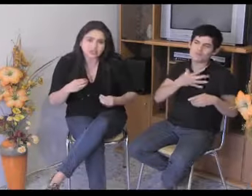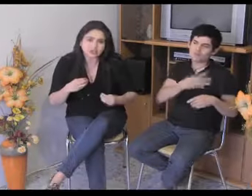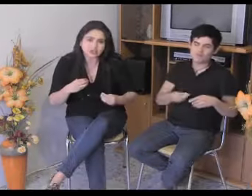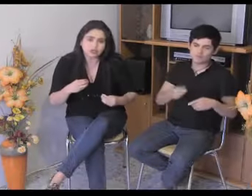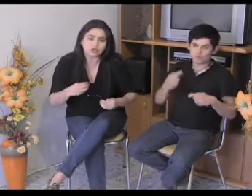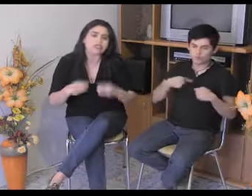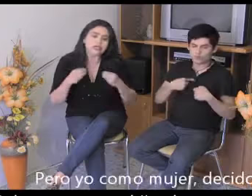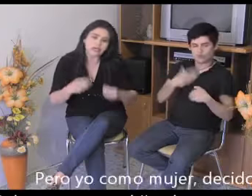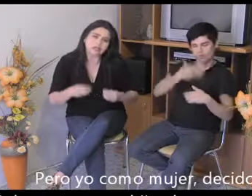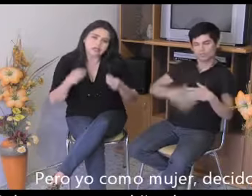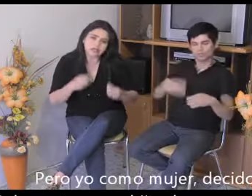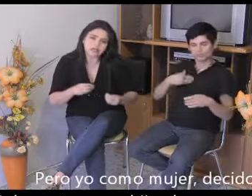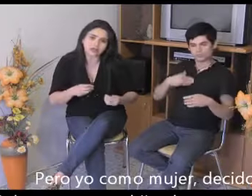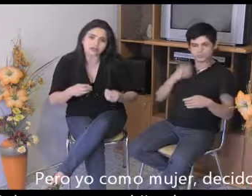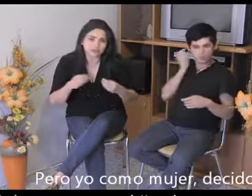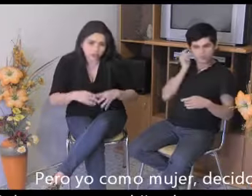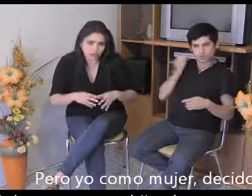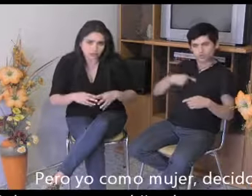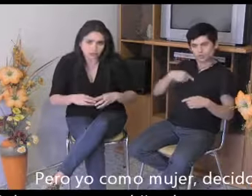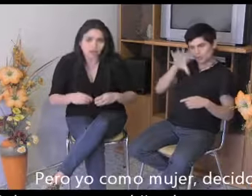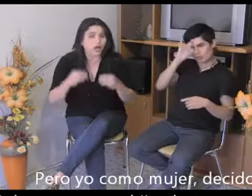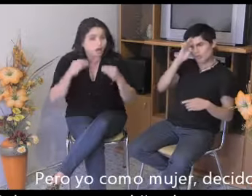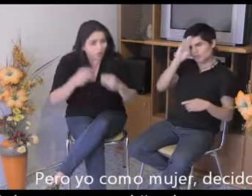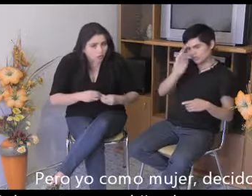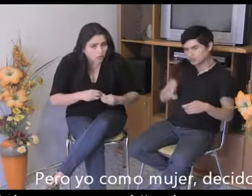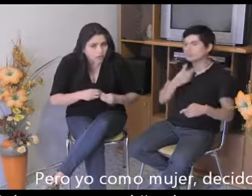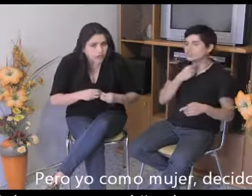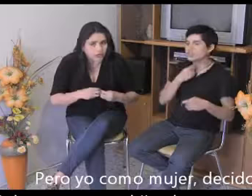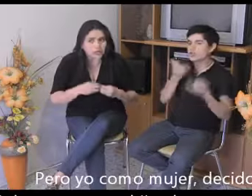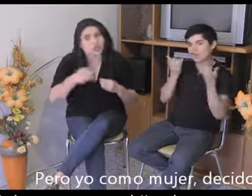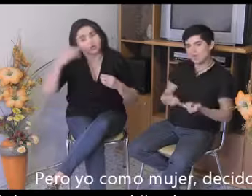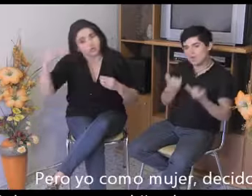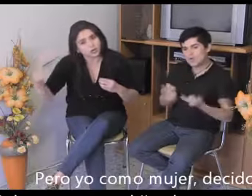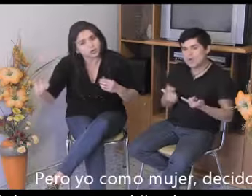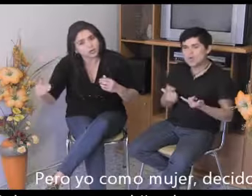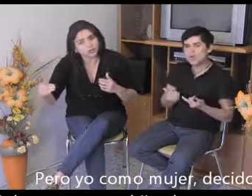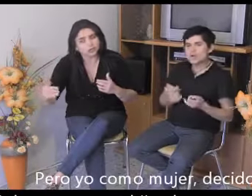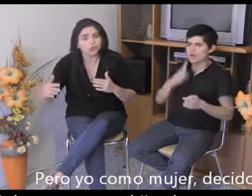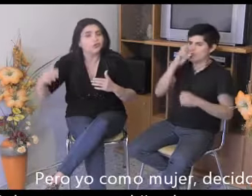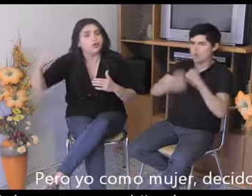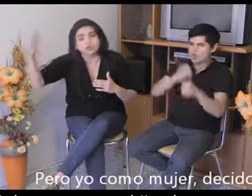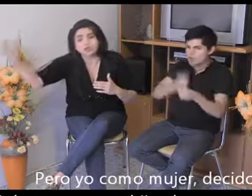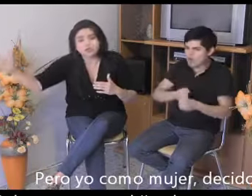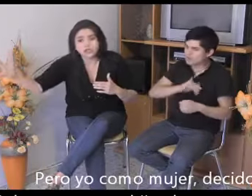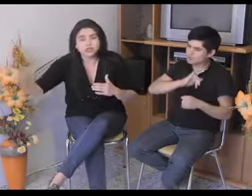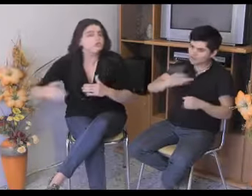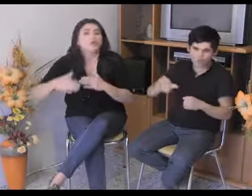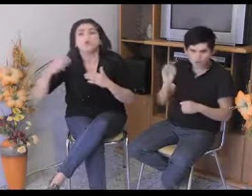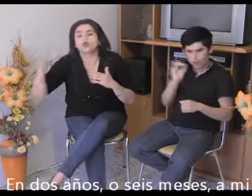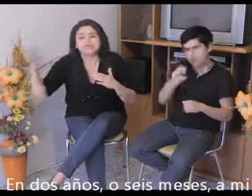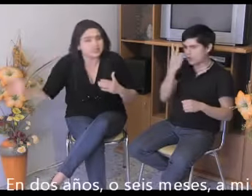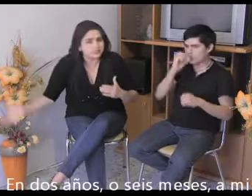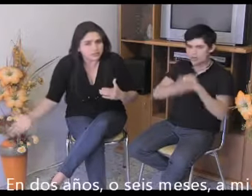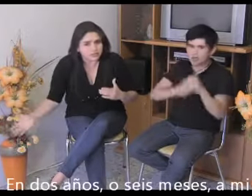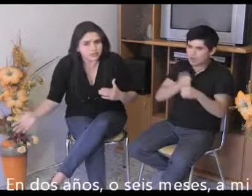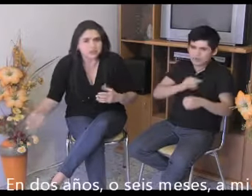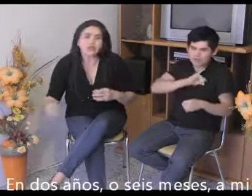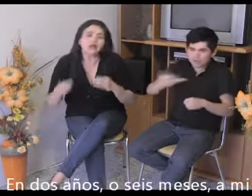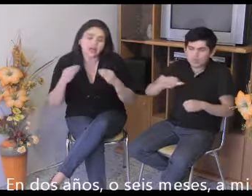decido si quiero tener los hijos ahora, en un año, en 2 años o en 6 meses a